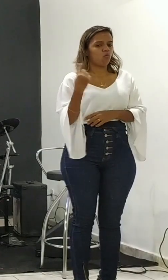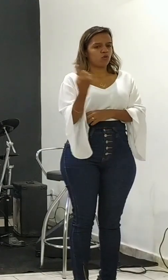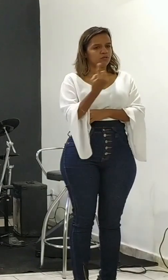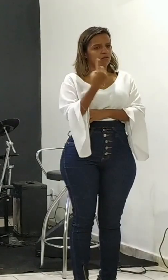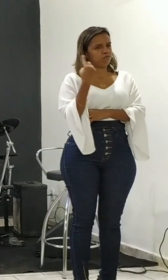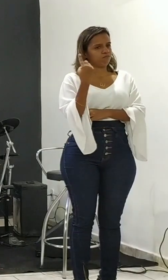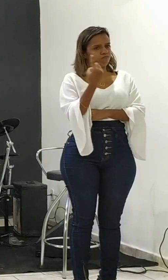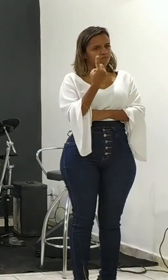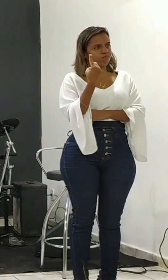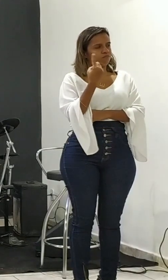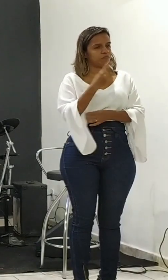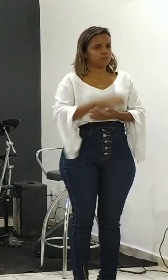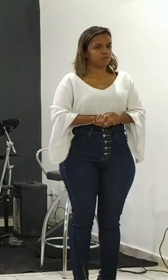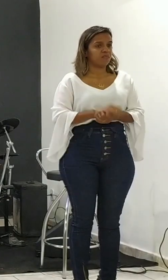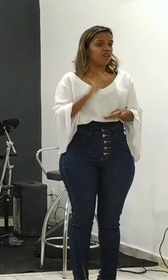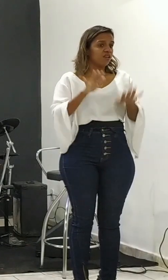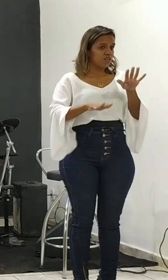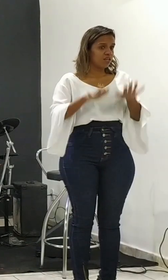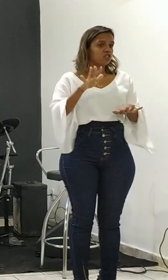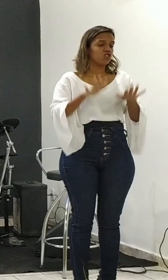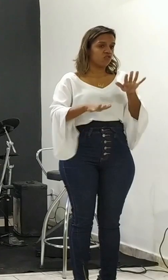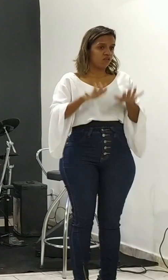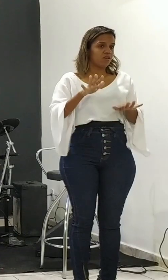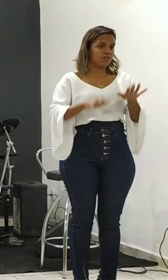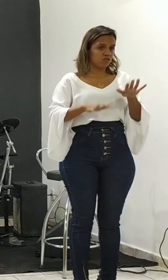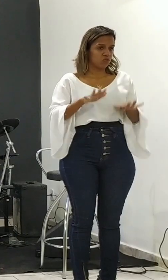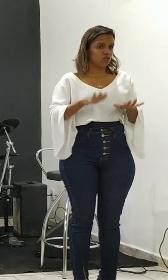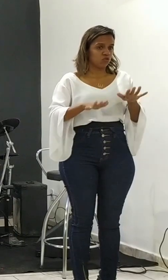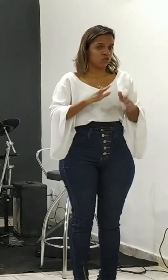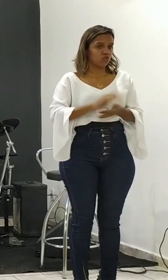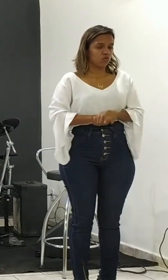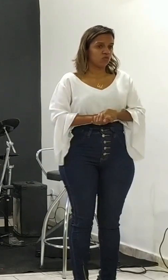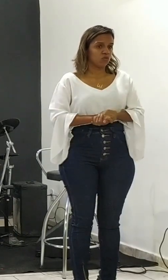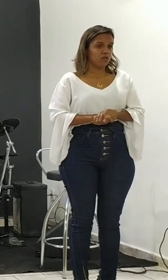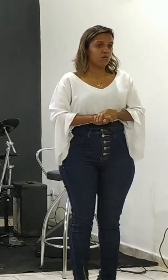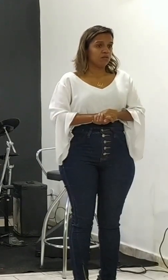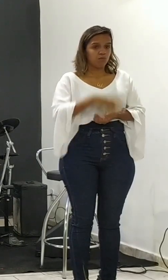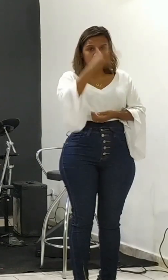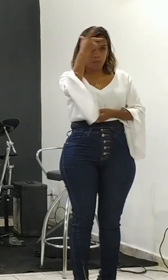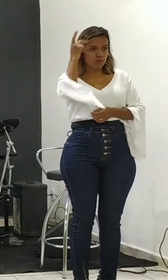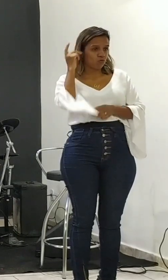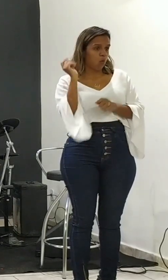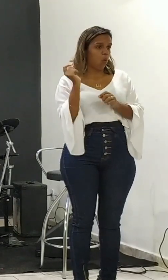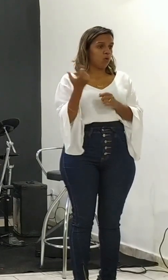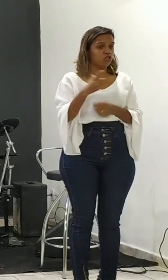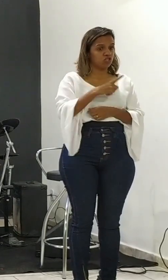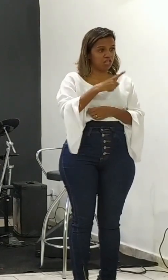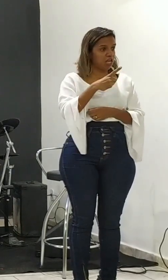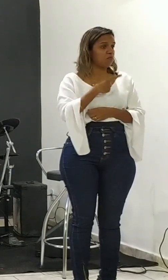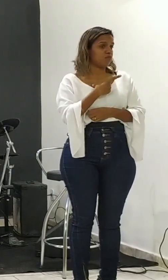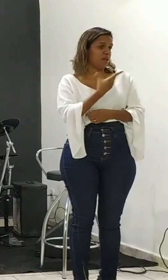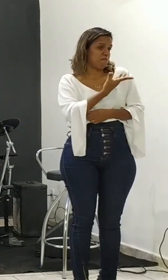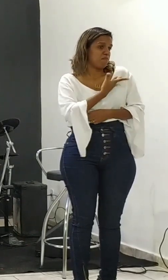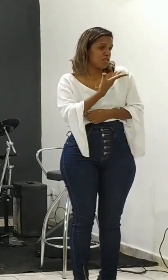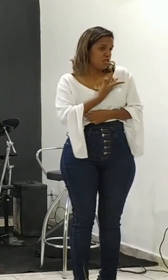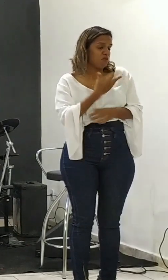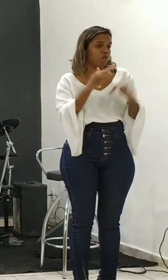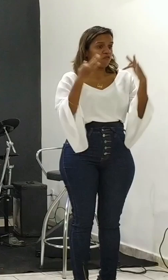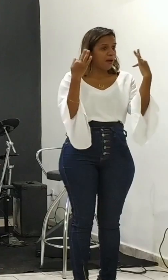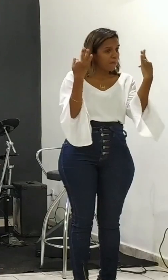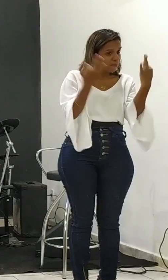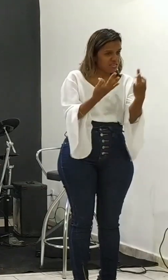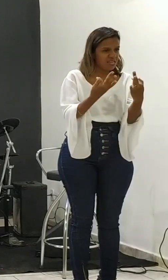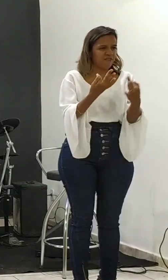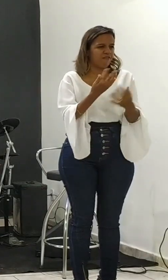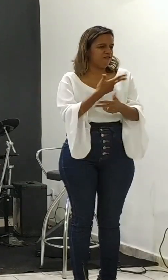solidão. E às vezes estamos em lugares rodeados, dando tudo, e ainda temos solidão. E a